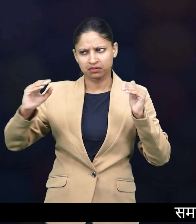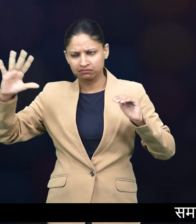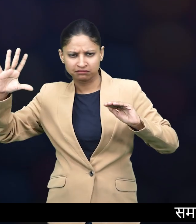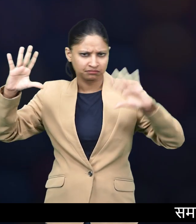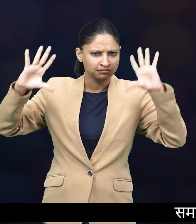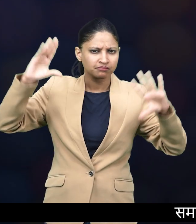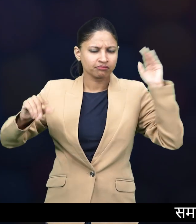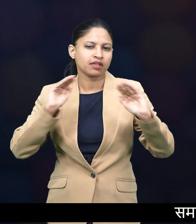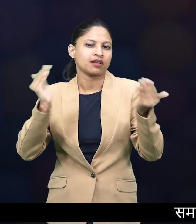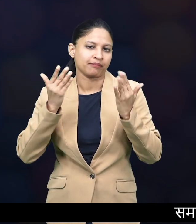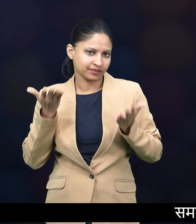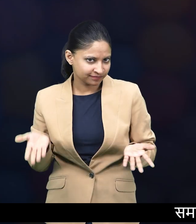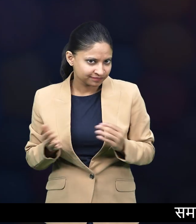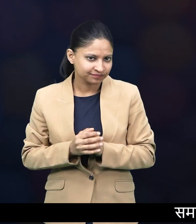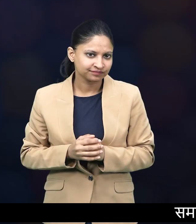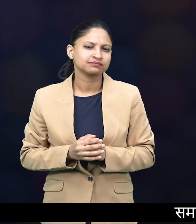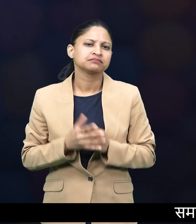समान अंशों की तुलना करना।